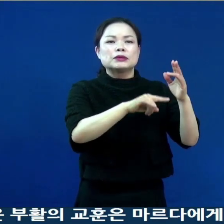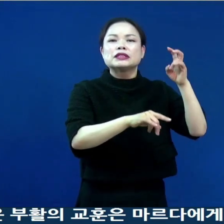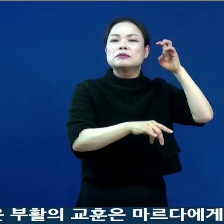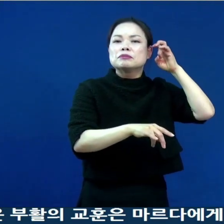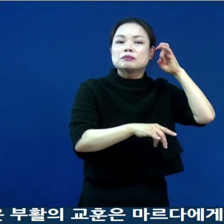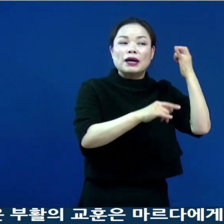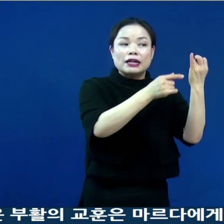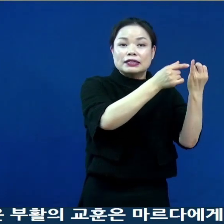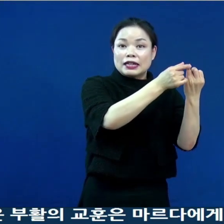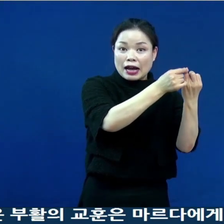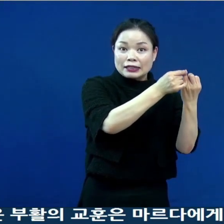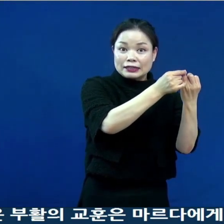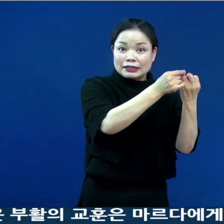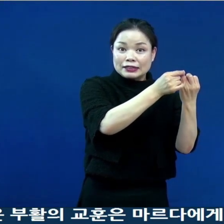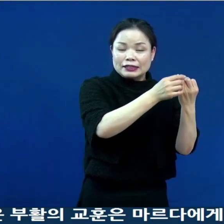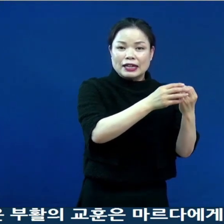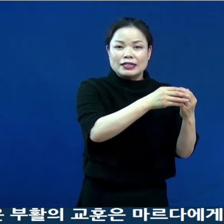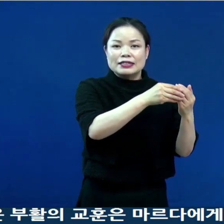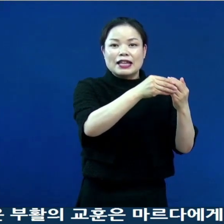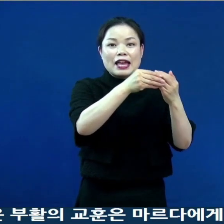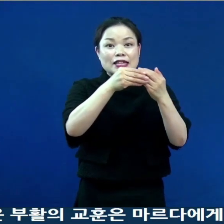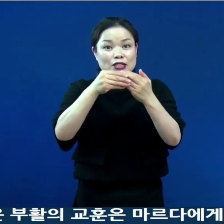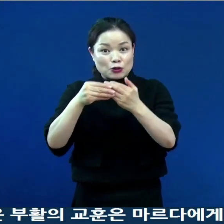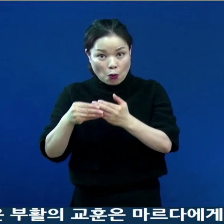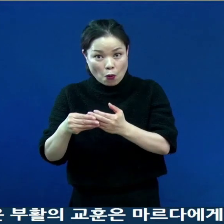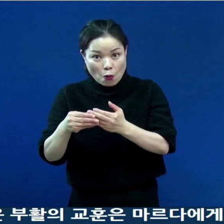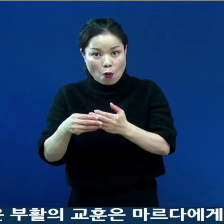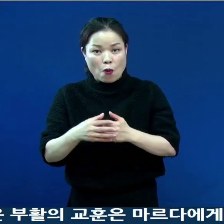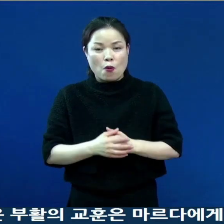있는 마리아를 데리고